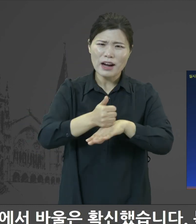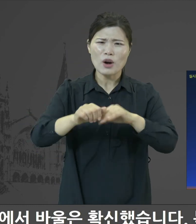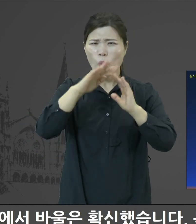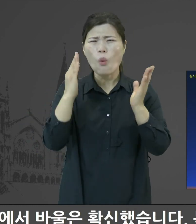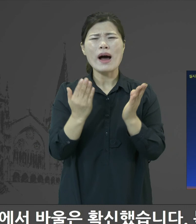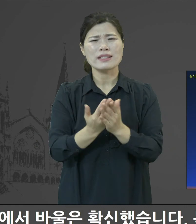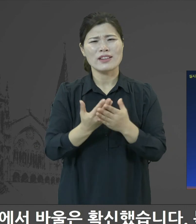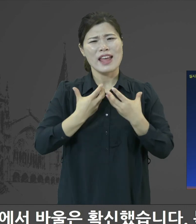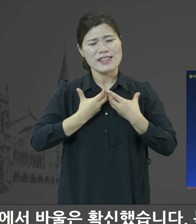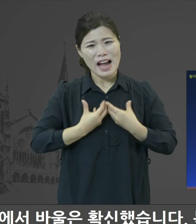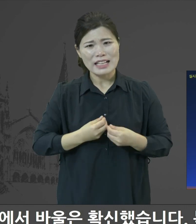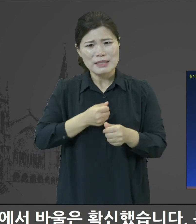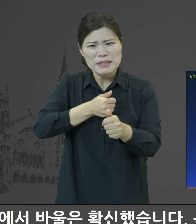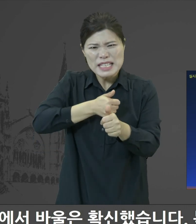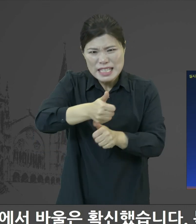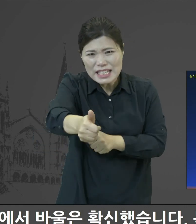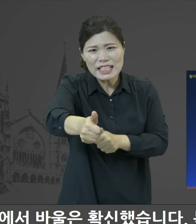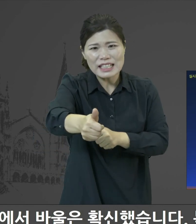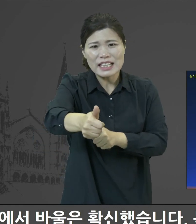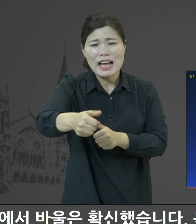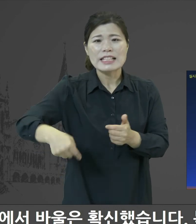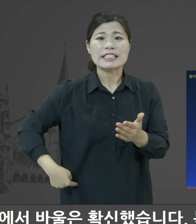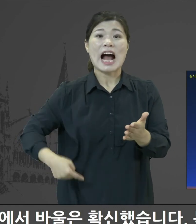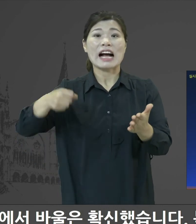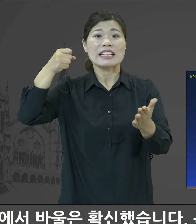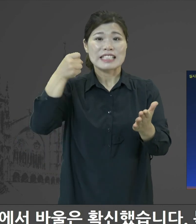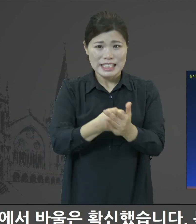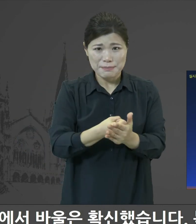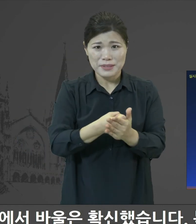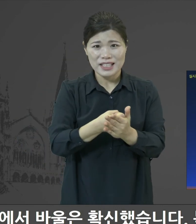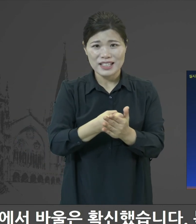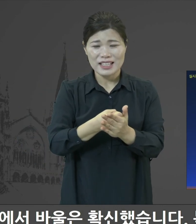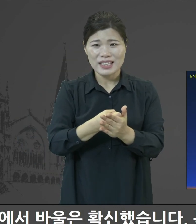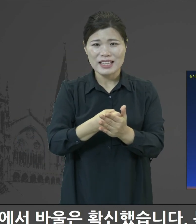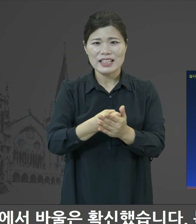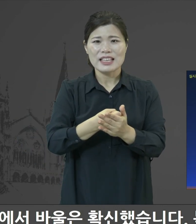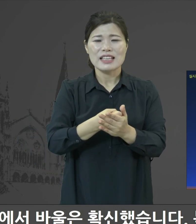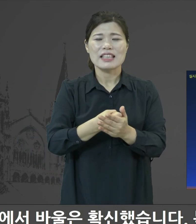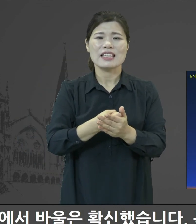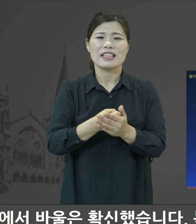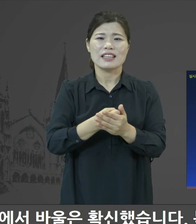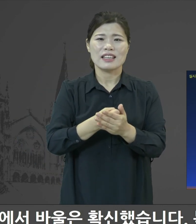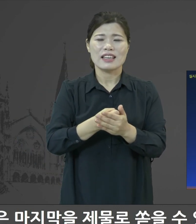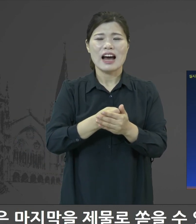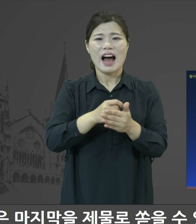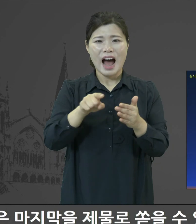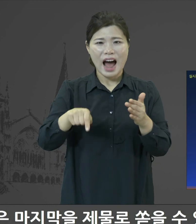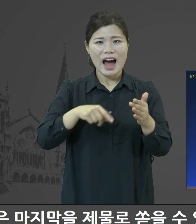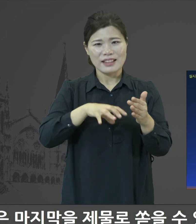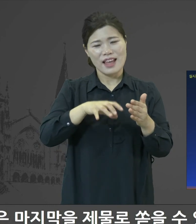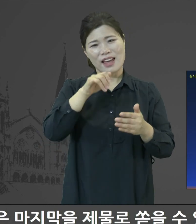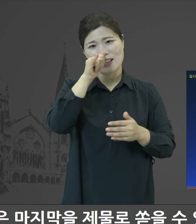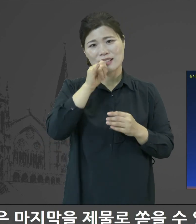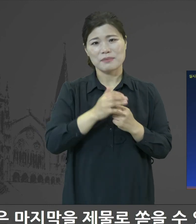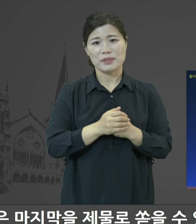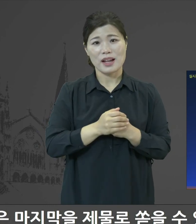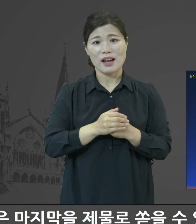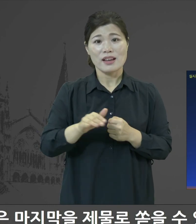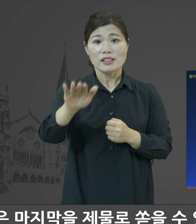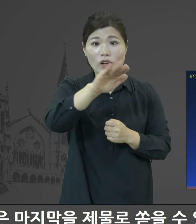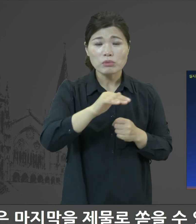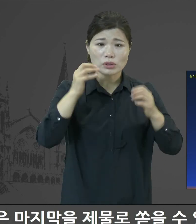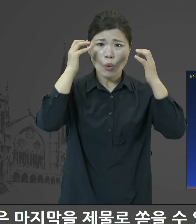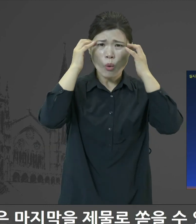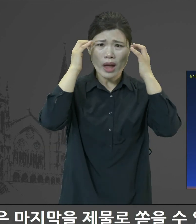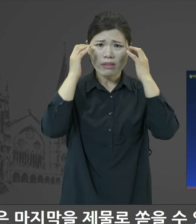이긴 작심의, 영광의 작심이 그 안에 있었다는 사실입니다. 여러분, 고난이